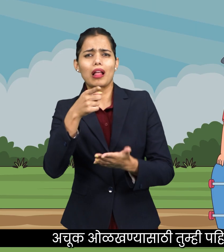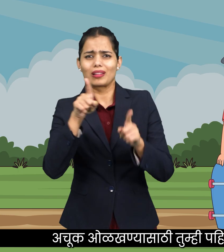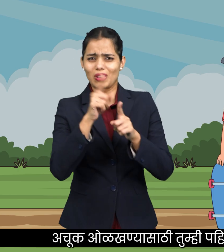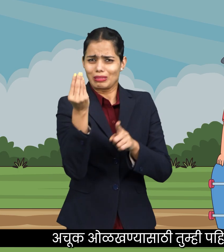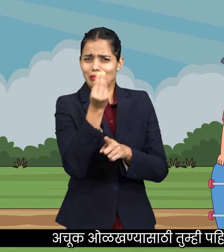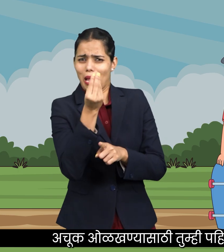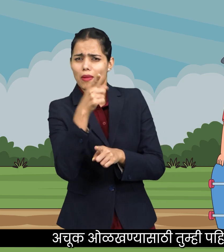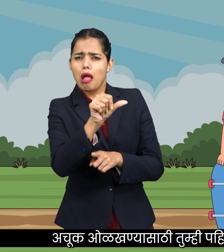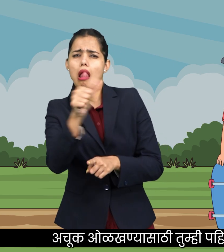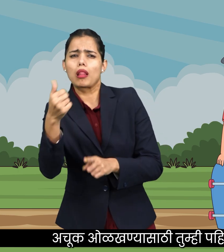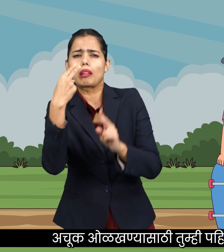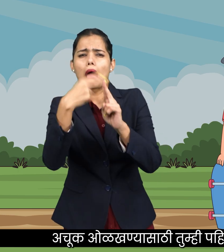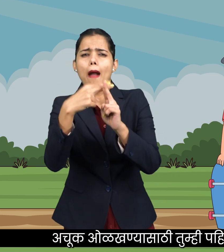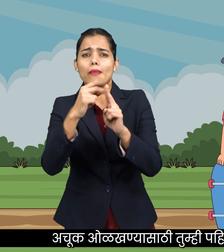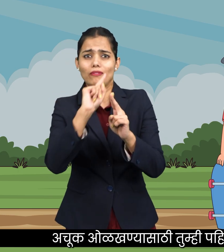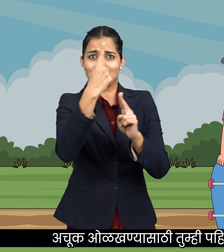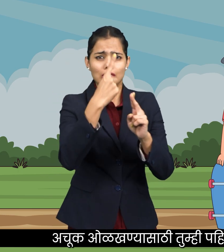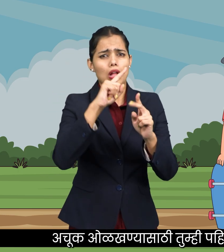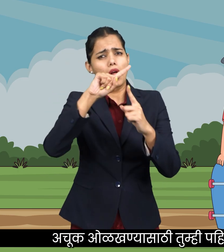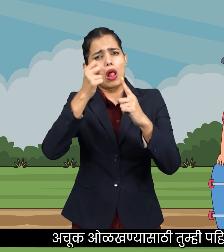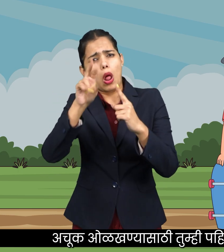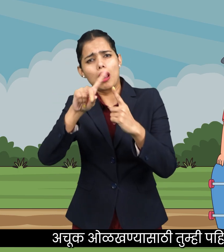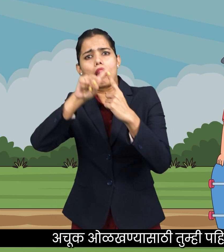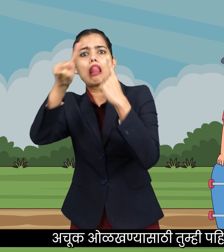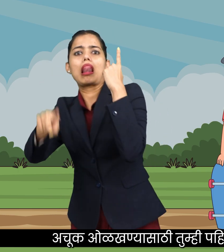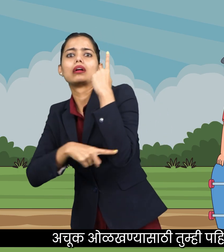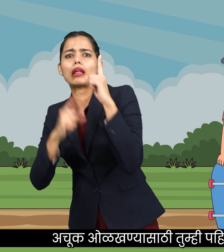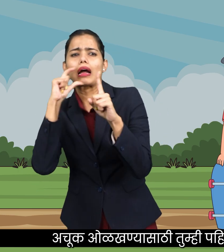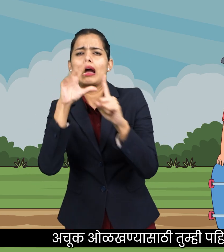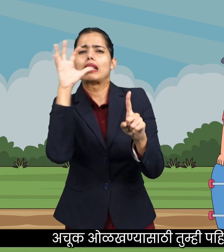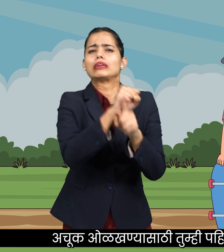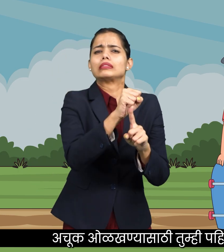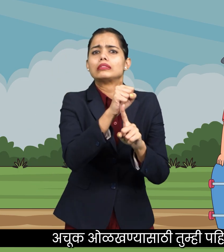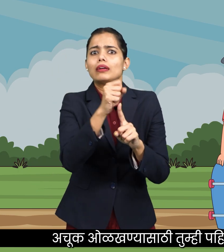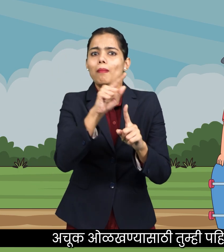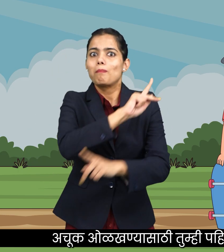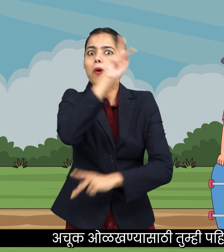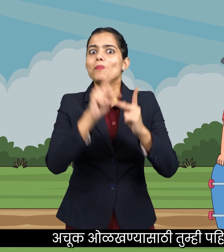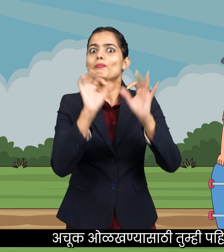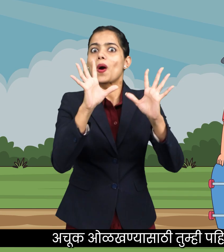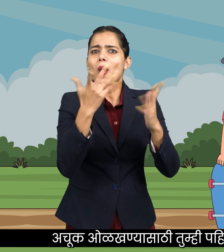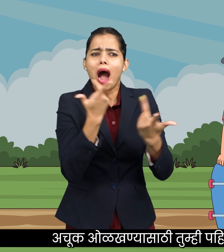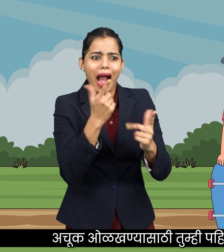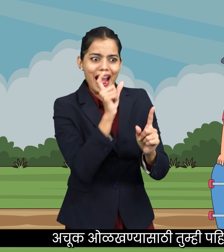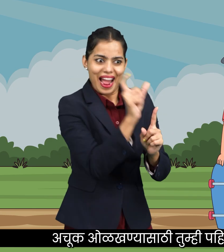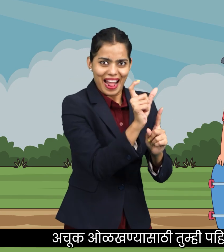अचूक ओळखण्यासाठी तुम्ही पहिले किंवा शेवटचे दुसरे नाव जोडू शकता.